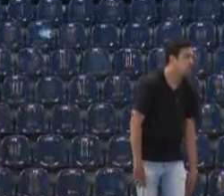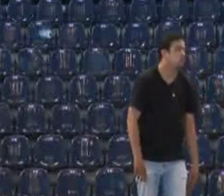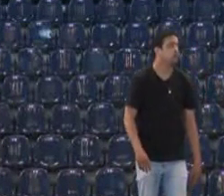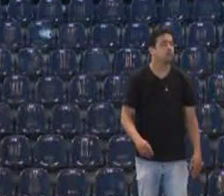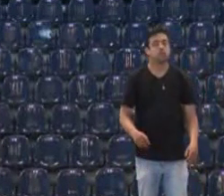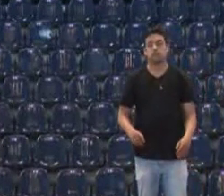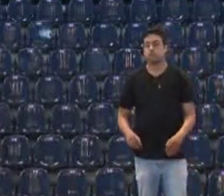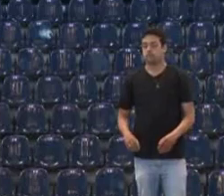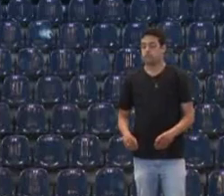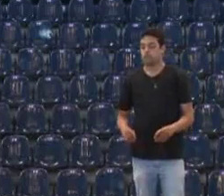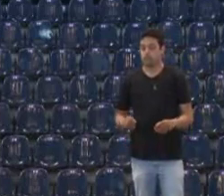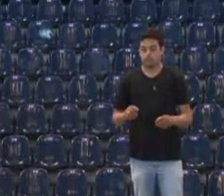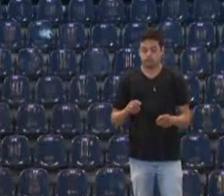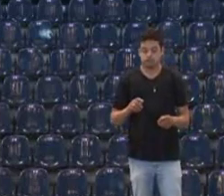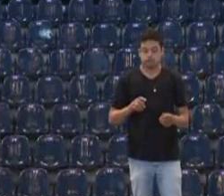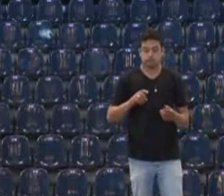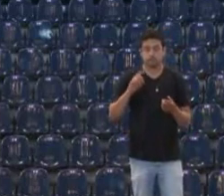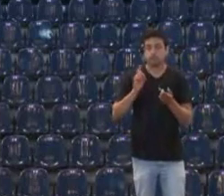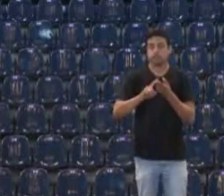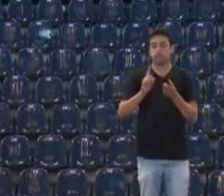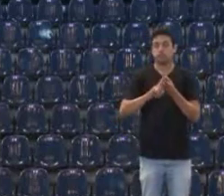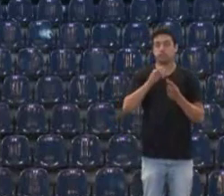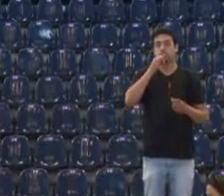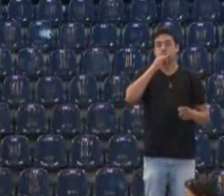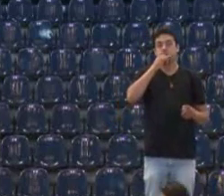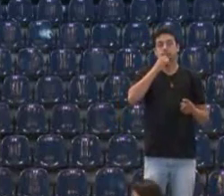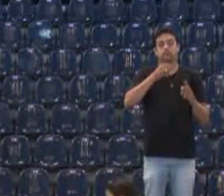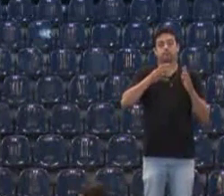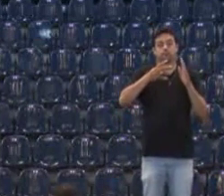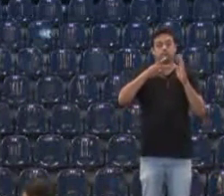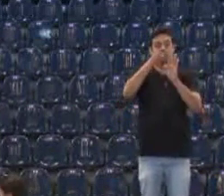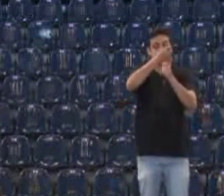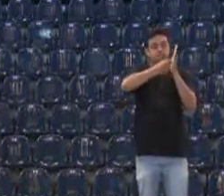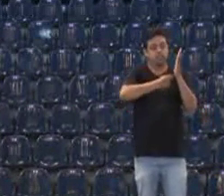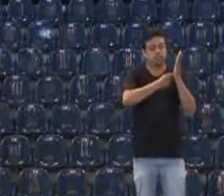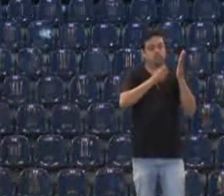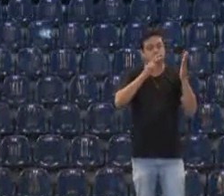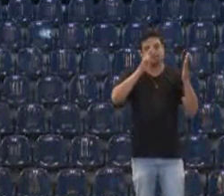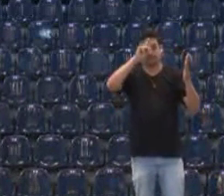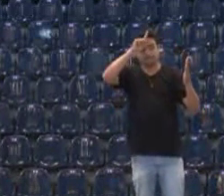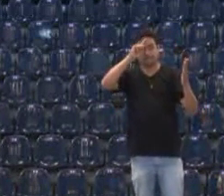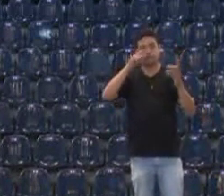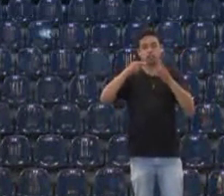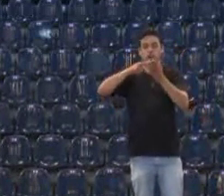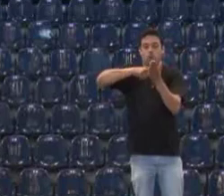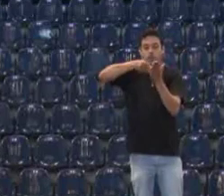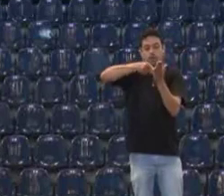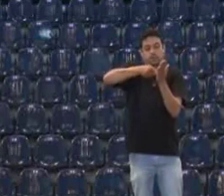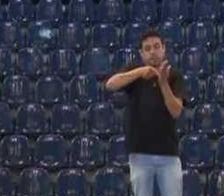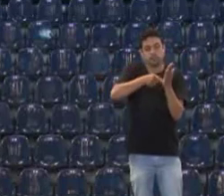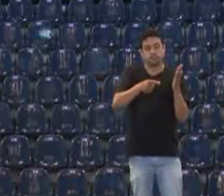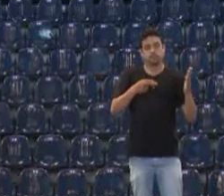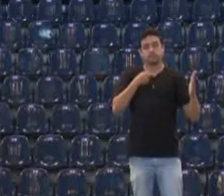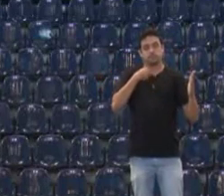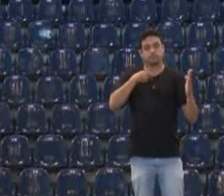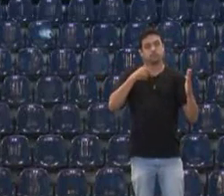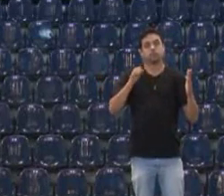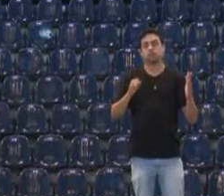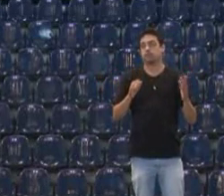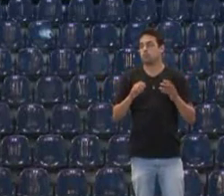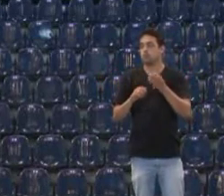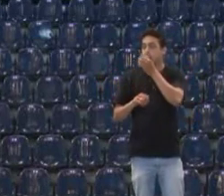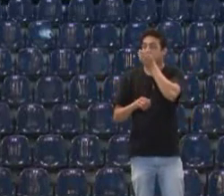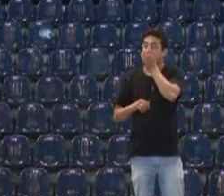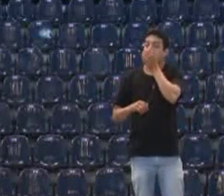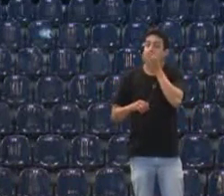Tá? Se eu rasurar, eu posso usar corretivo? Não, em hipótese alguma. Você risca e continua na frente.